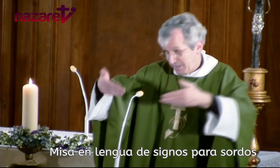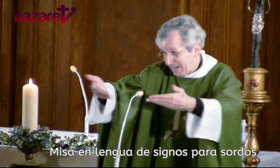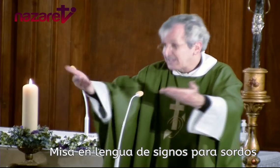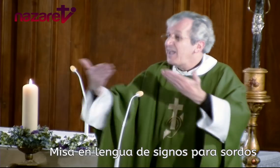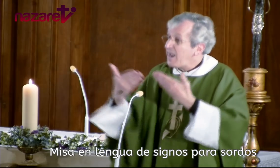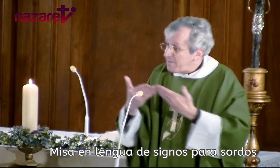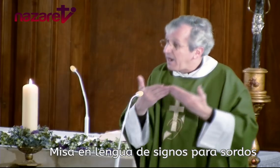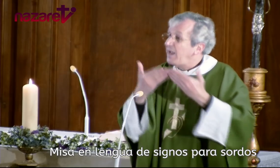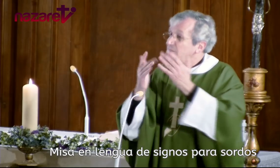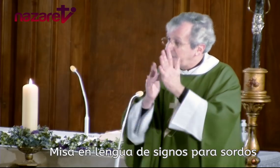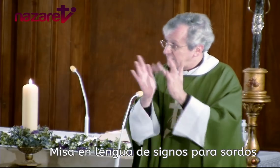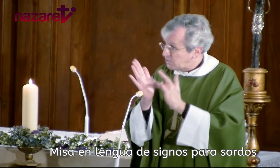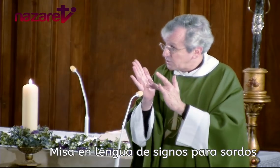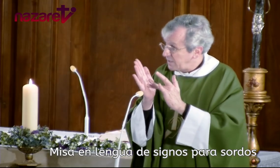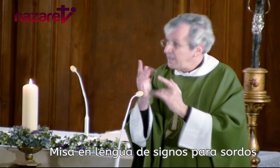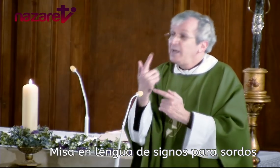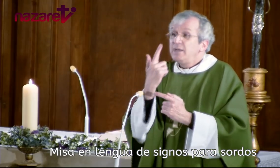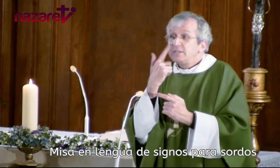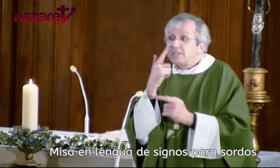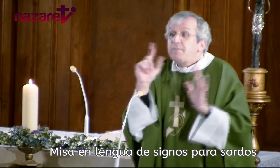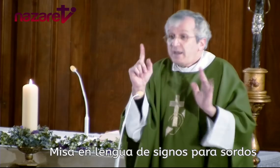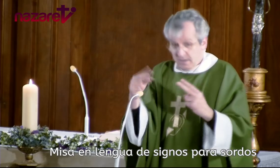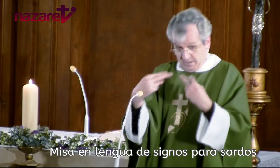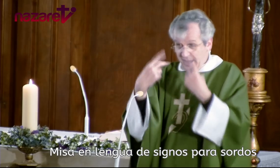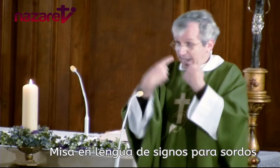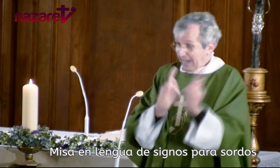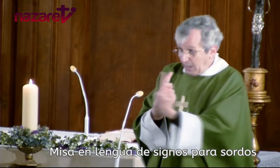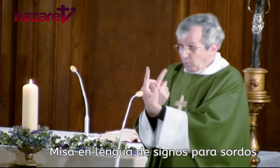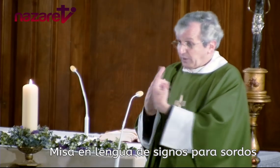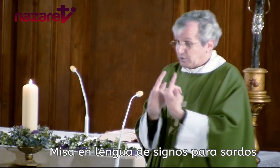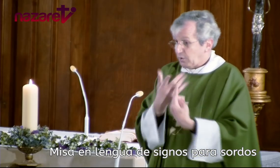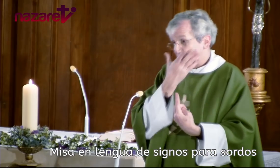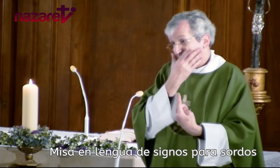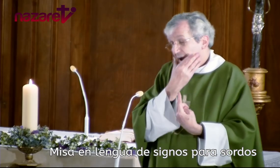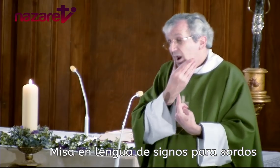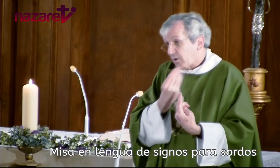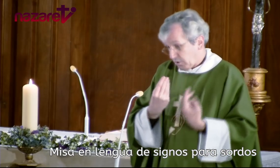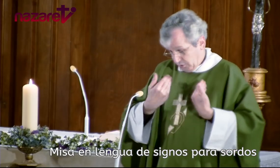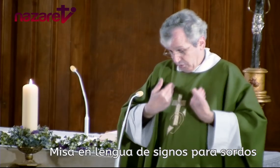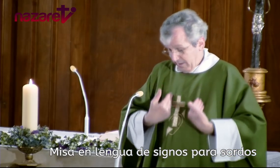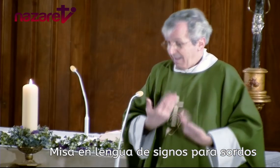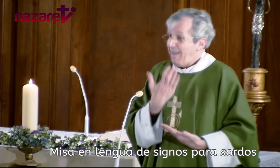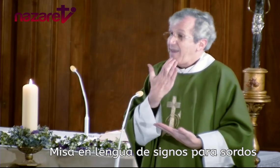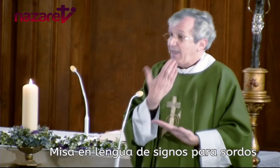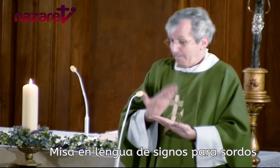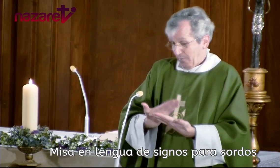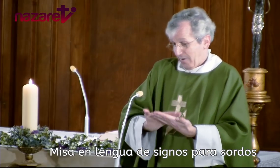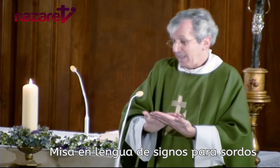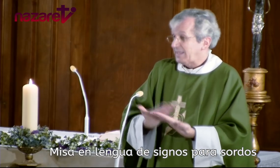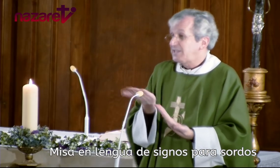demás el Evangelio de Jesús, si ven en cada uno de nosotros el rostro, el ejemplo, el